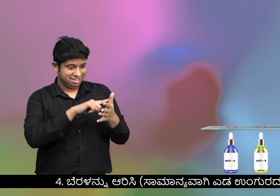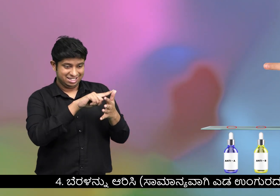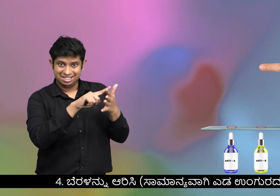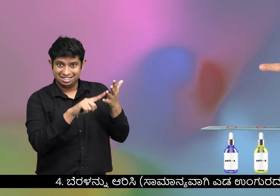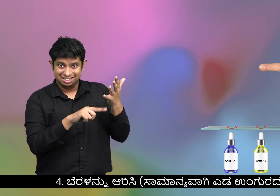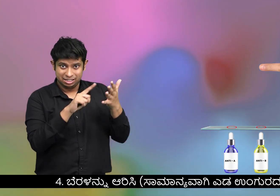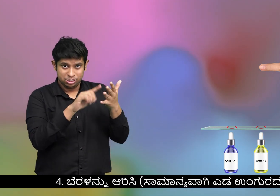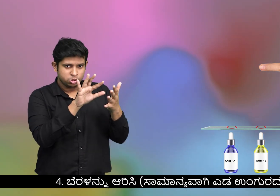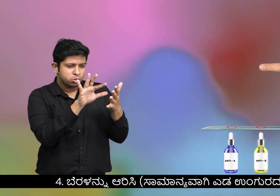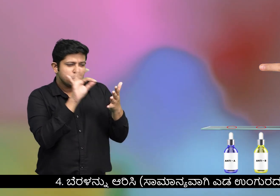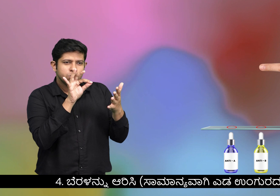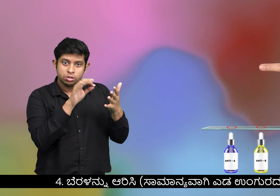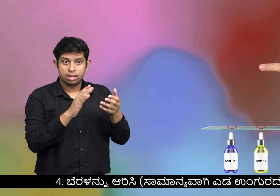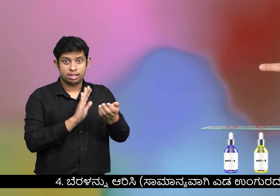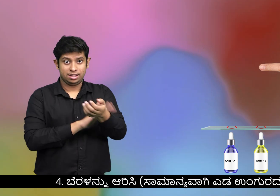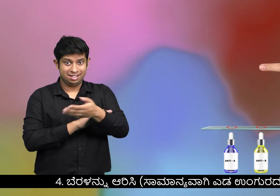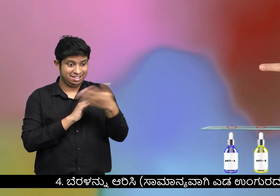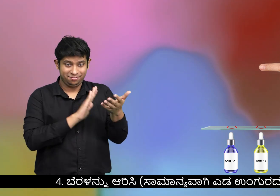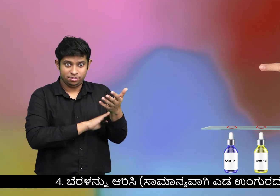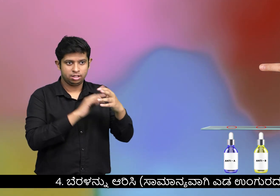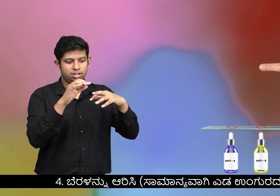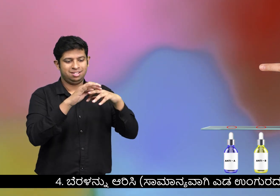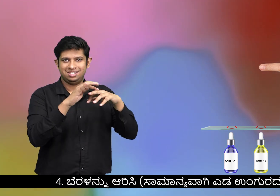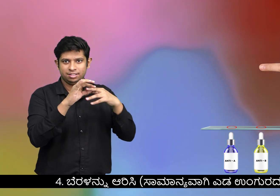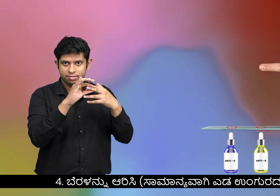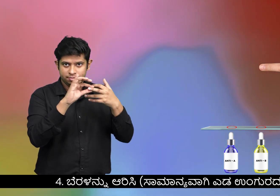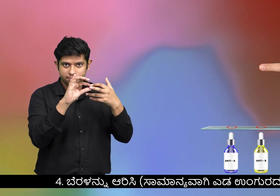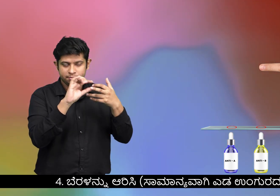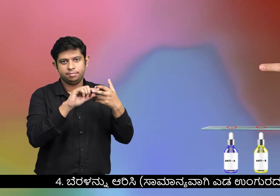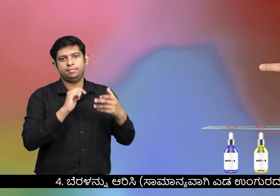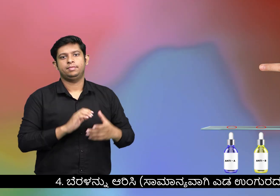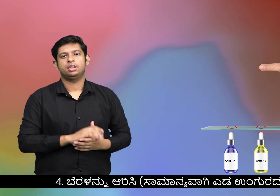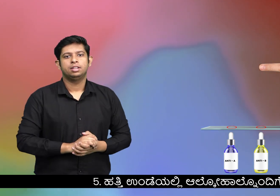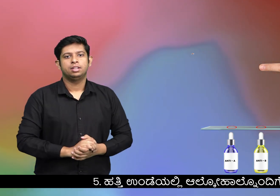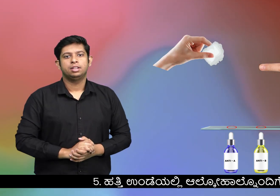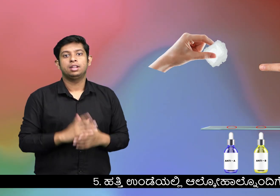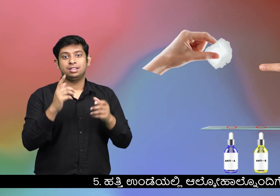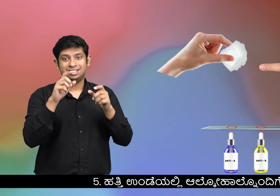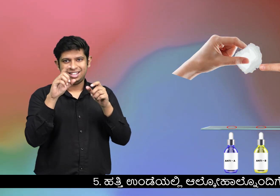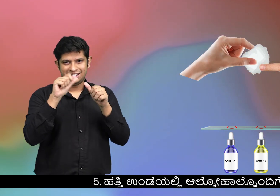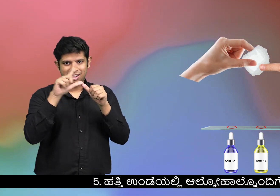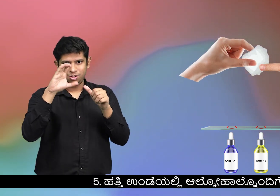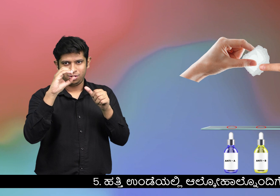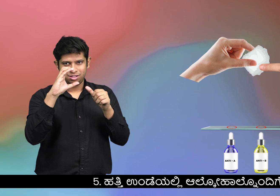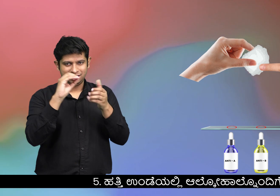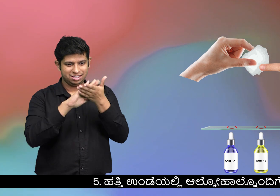4 ಬೆರಳನ್ನು ಆರಿಸಿ, ಸಾಮಾನ್ಯವಾಗಿ ಎಡ ಉಂಗುರದ ಬೆರಳು. 5. ಹತ್ತಿ